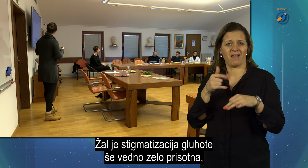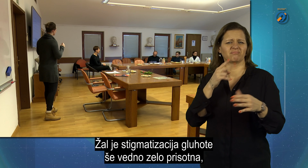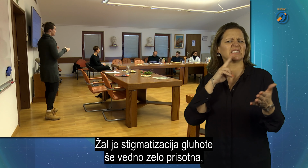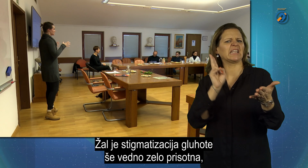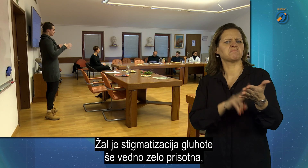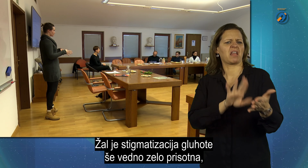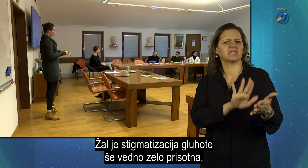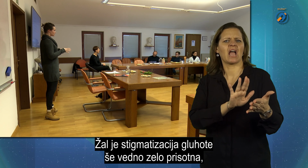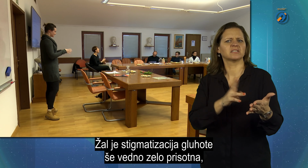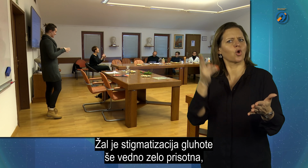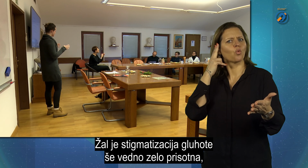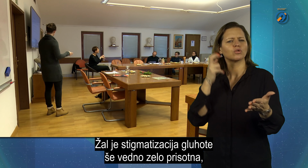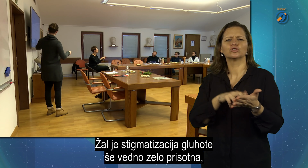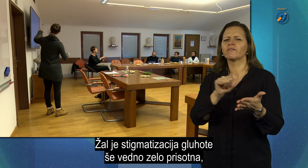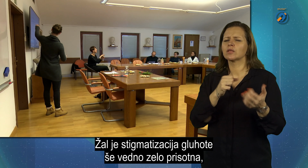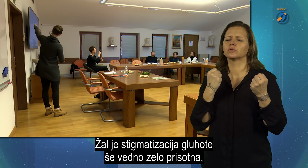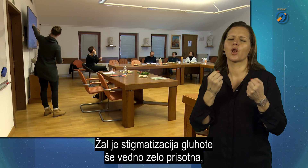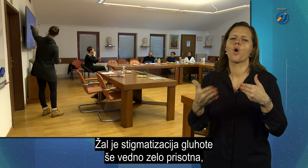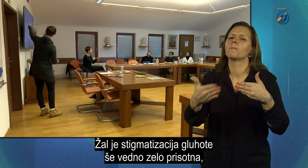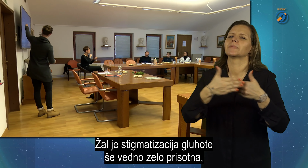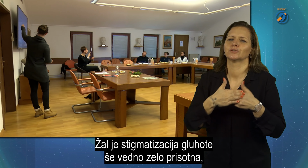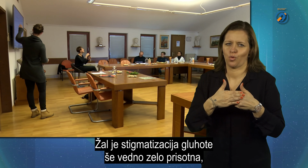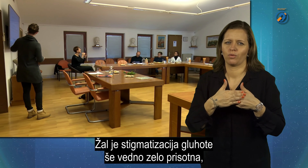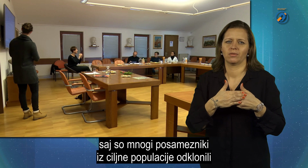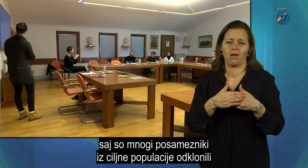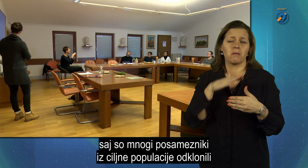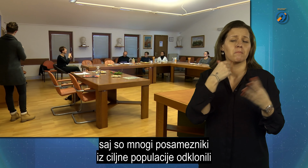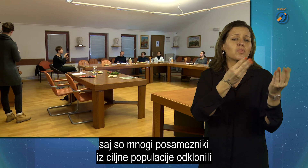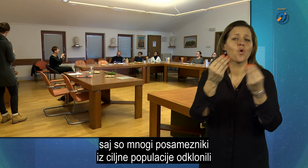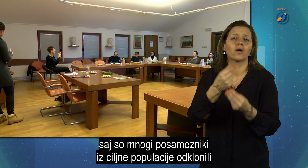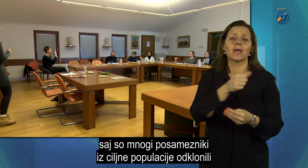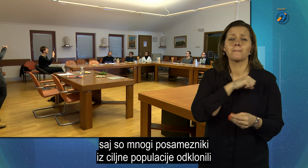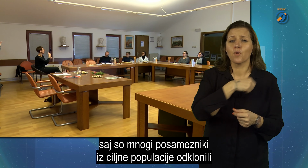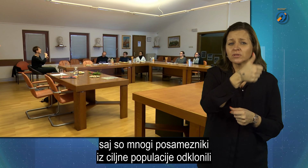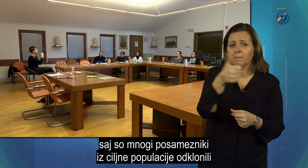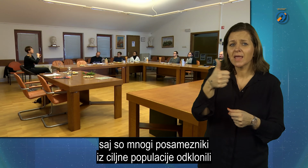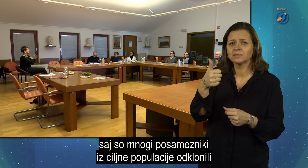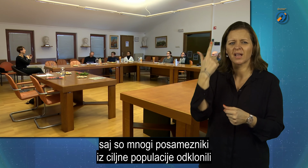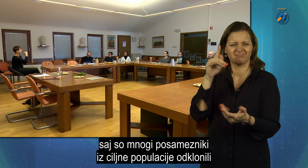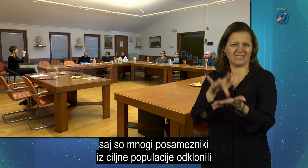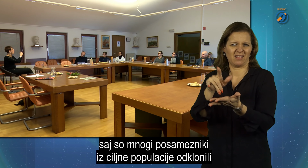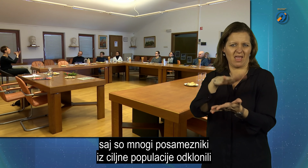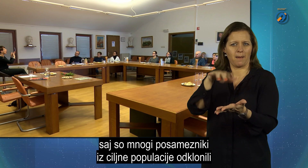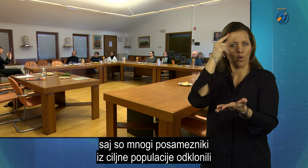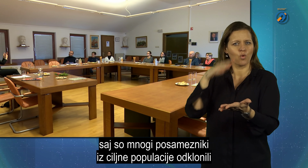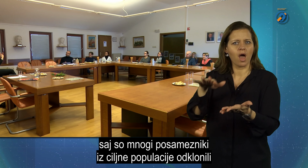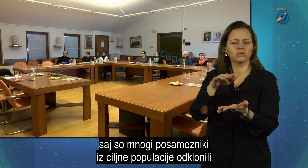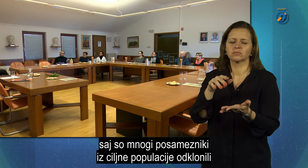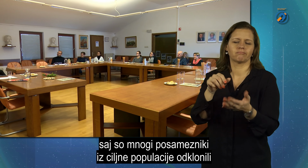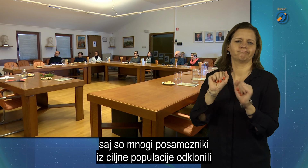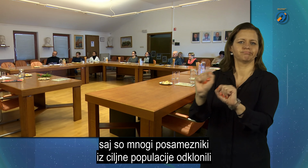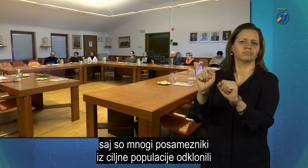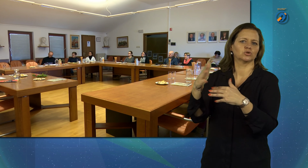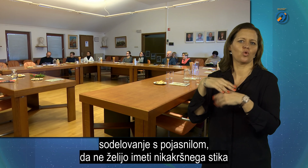Žal je stigmatizacija gluhote še vedno zelo prisotna, saj so mnogi posamezniki iz ciljne populacije odklonili sodelovanje